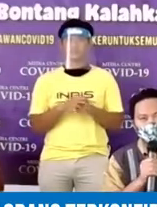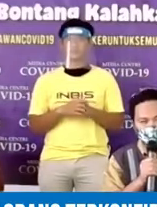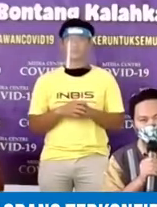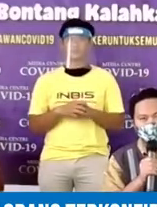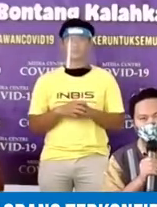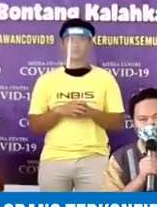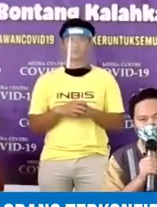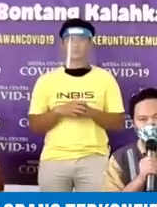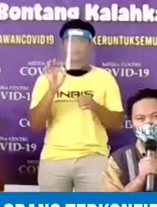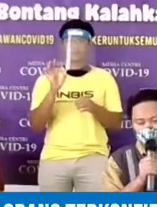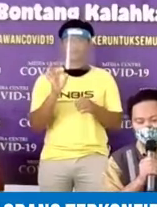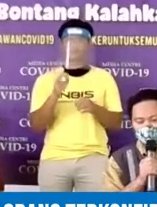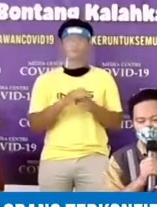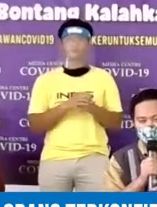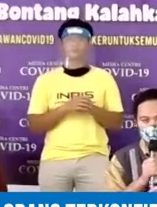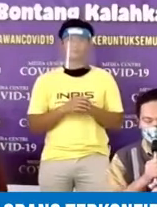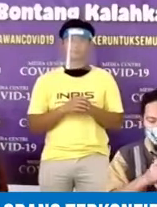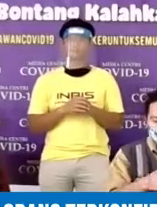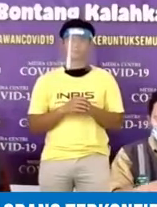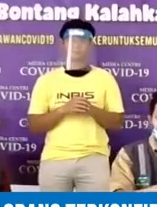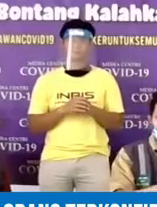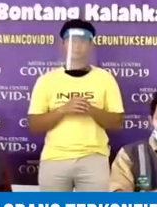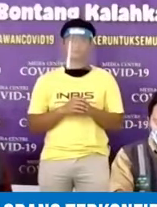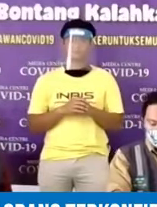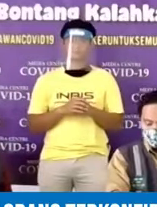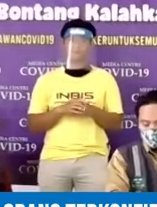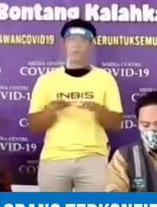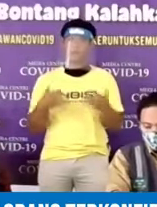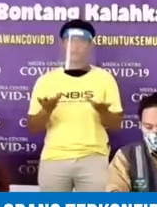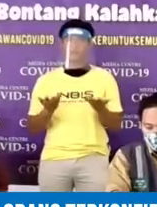jika terkena konsumen itu sendiri yang demikian